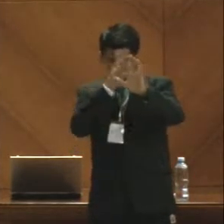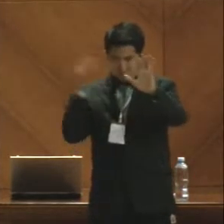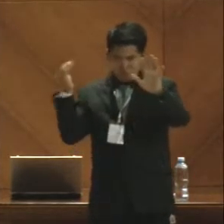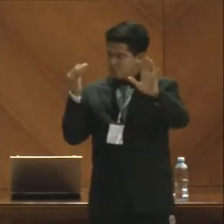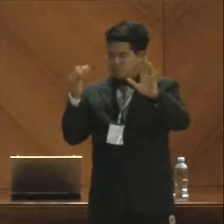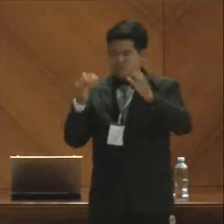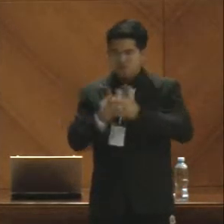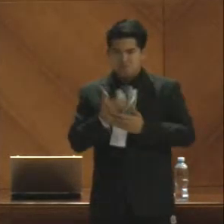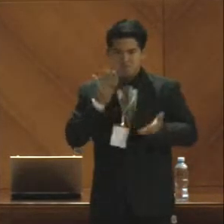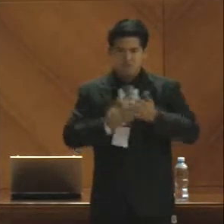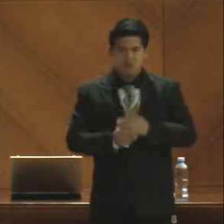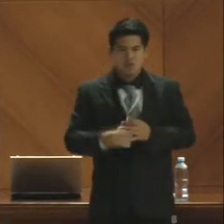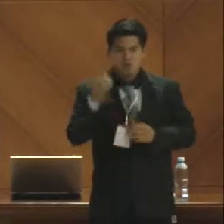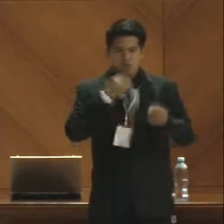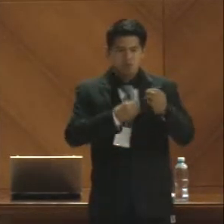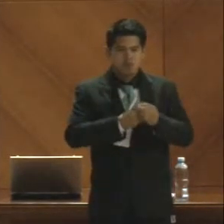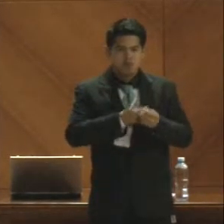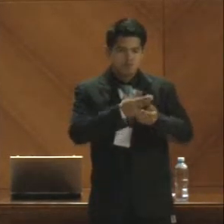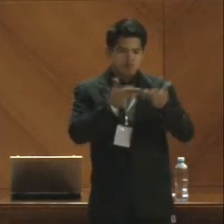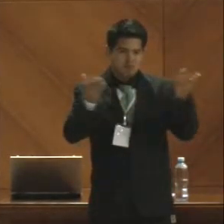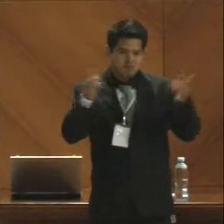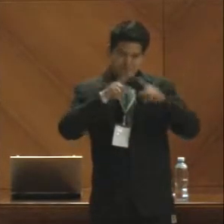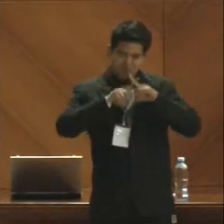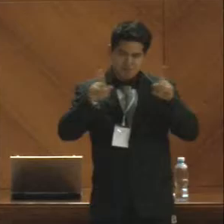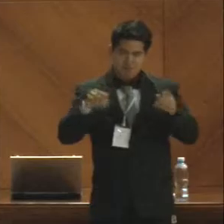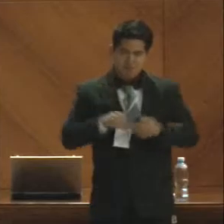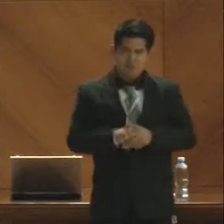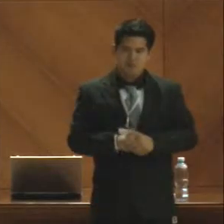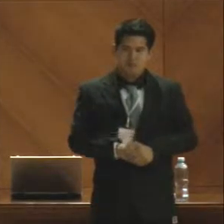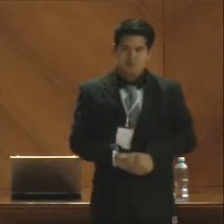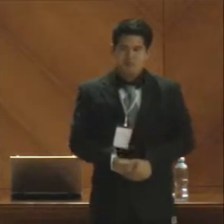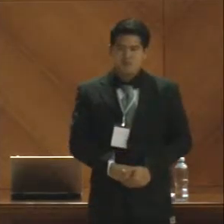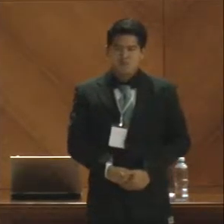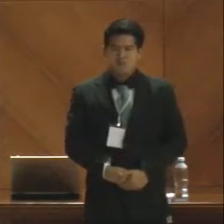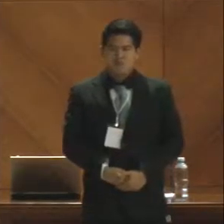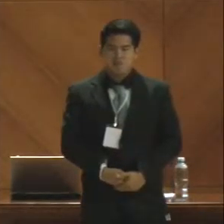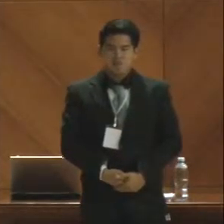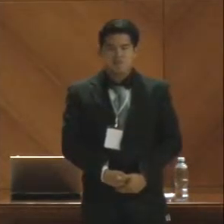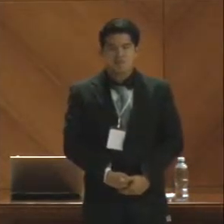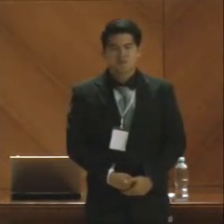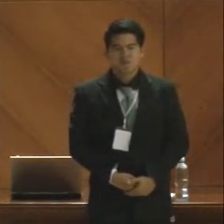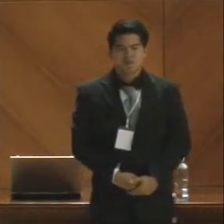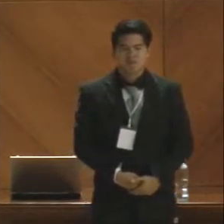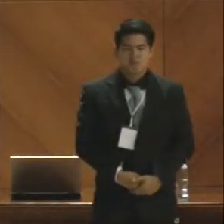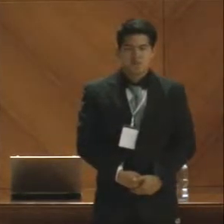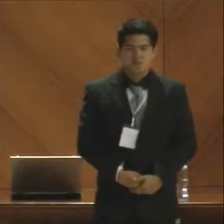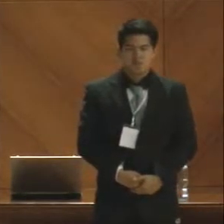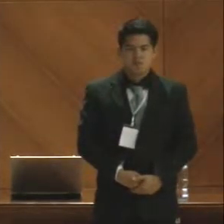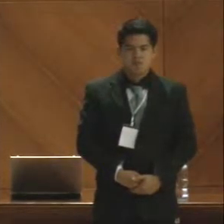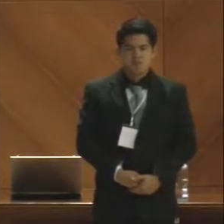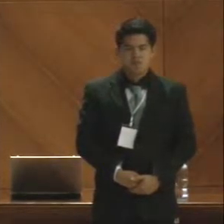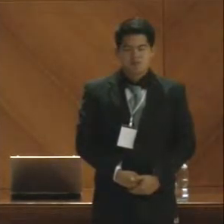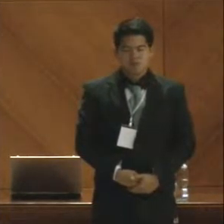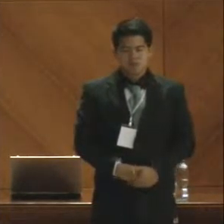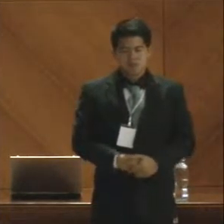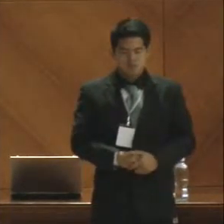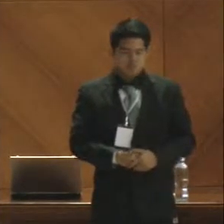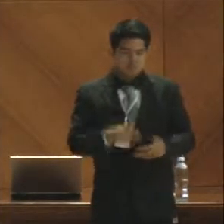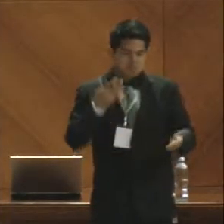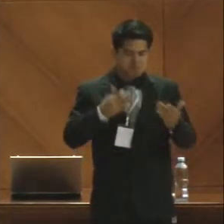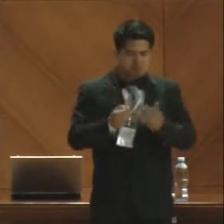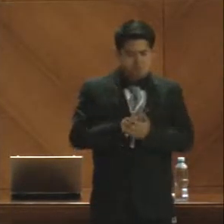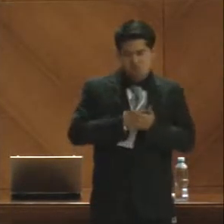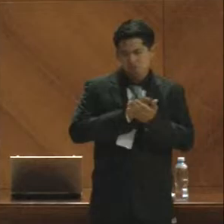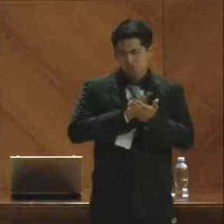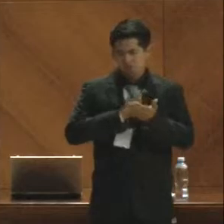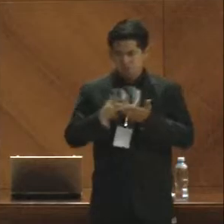ustedes se comen el resto de galletas, yo no me quedé con el resto de galletas. ¿Sí? Entonces, el software libre o el software en general tiene un costo marginal de